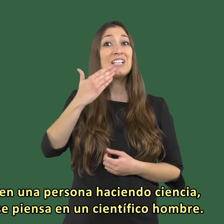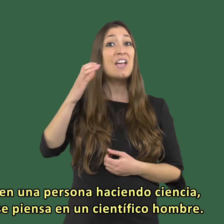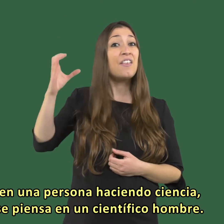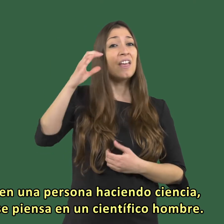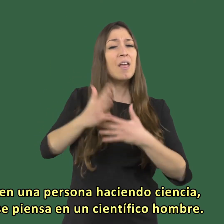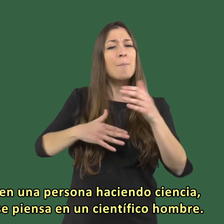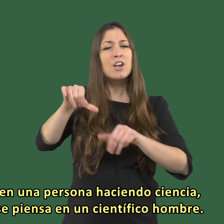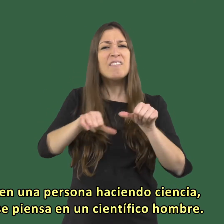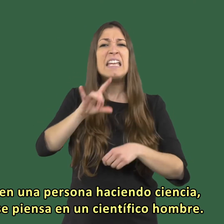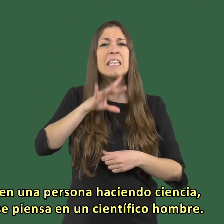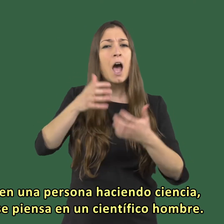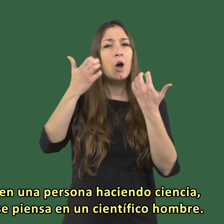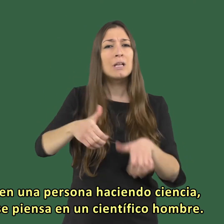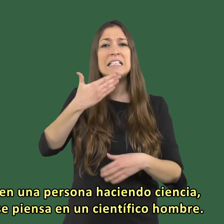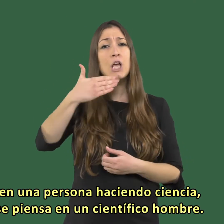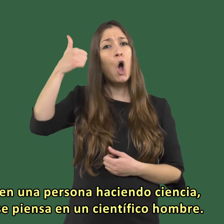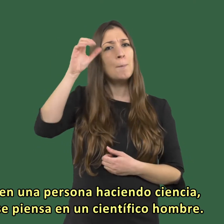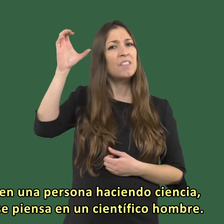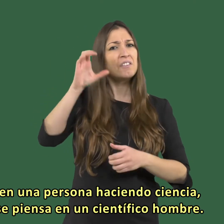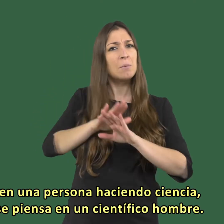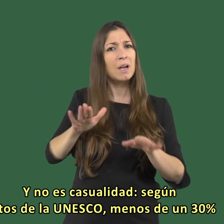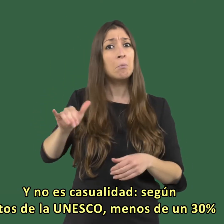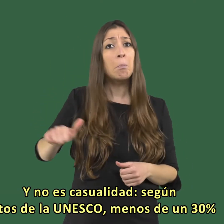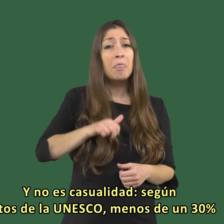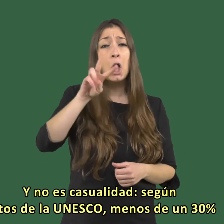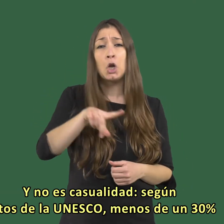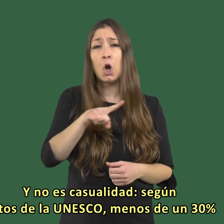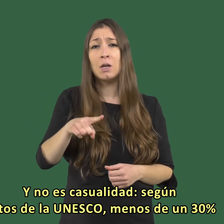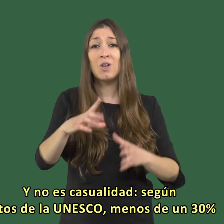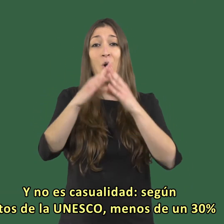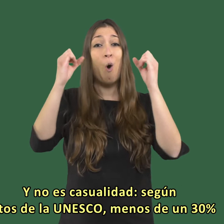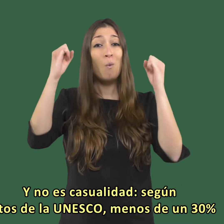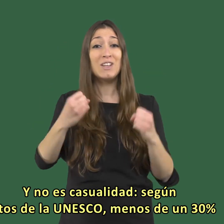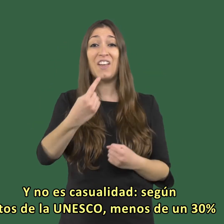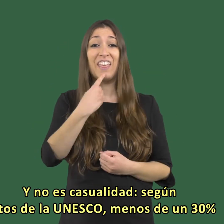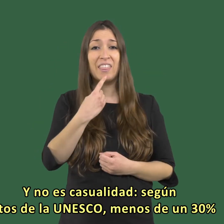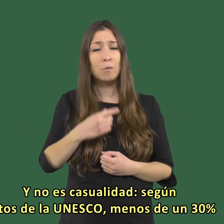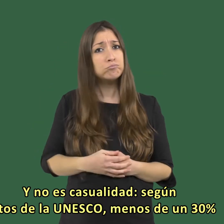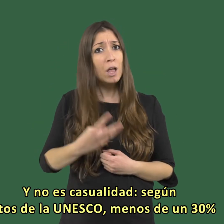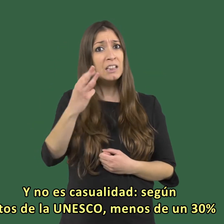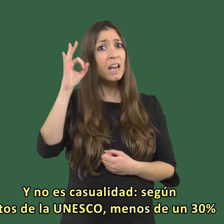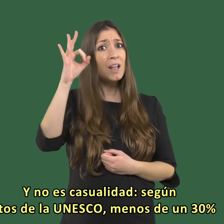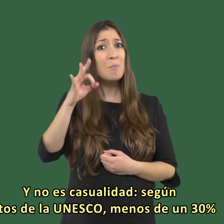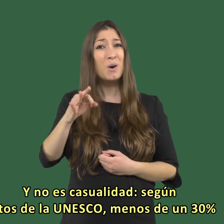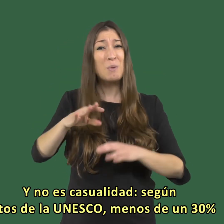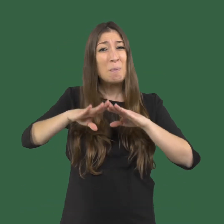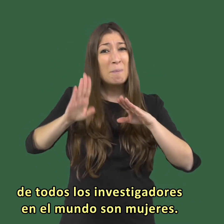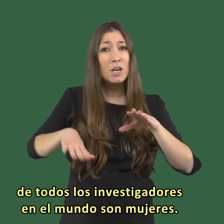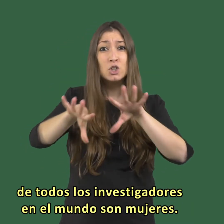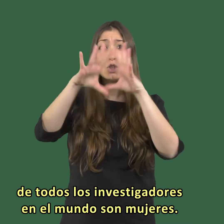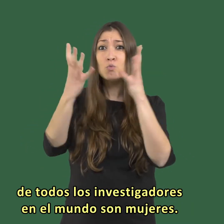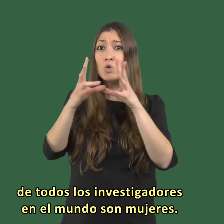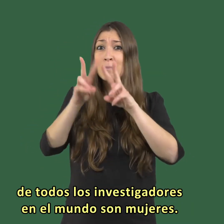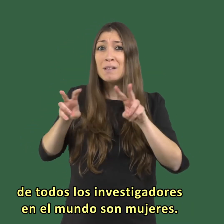una persona haciendo ciencia, se piensa en un científico hombre. Y no es casualidad. Según datos de la UNESCO, menos de un 30% de todos